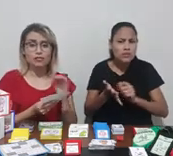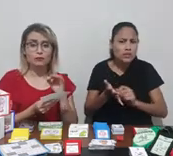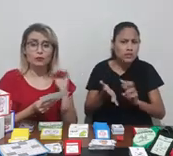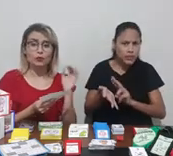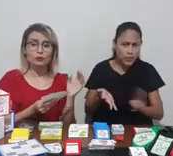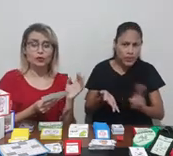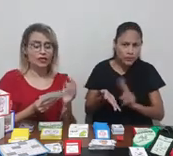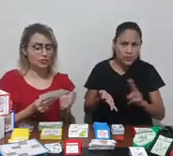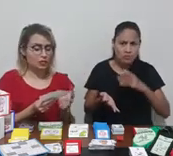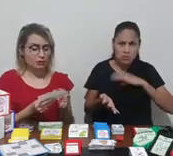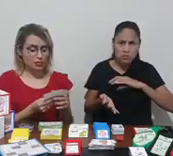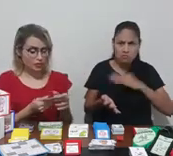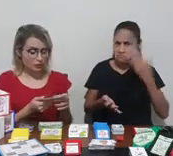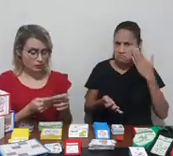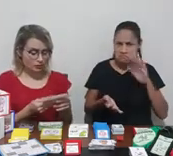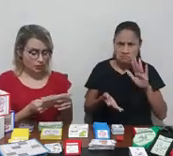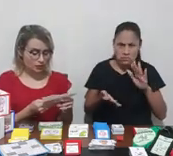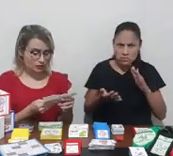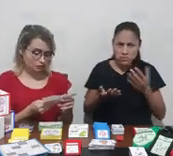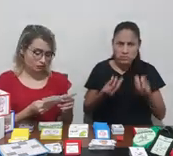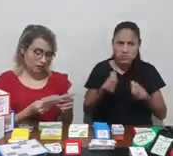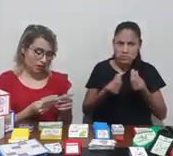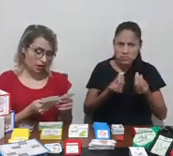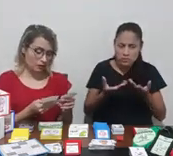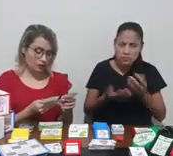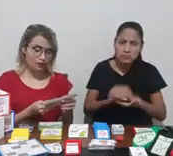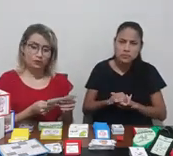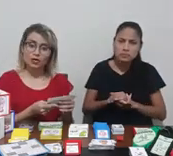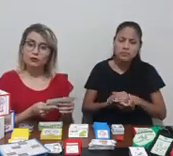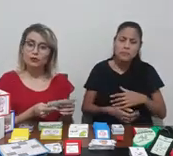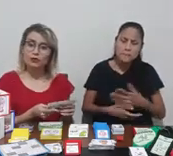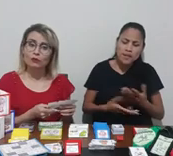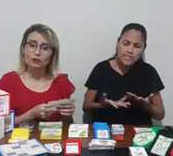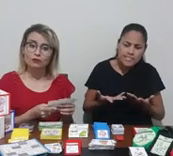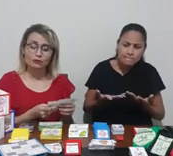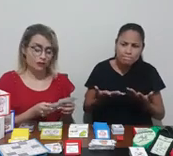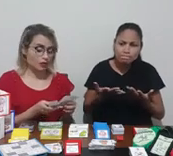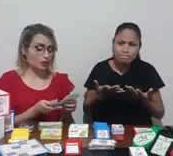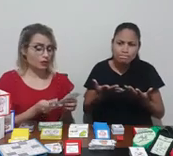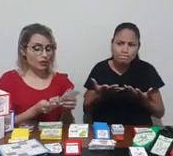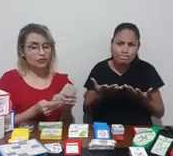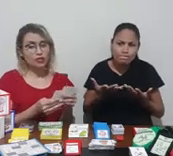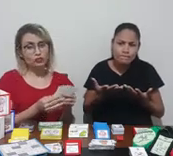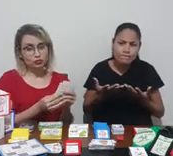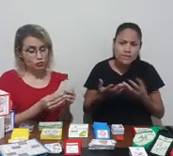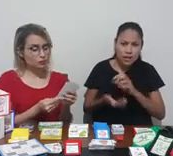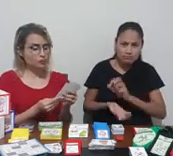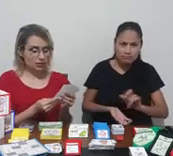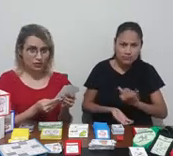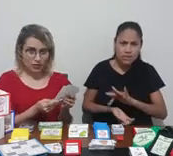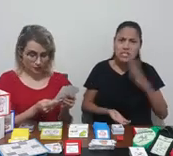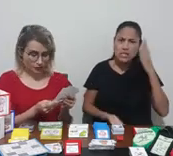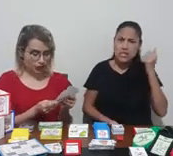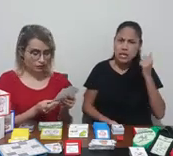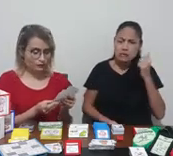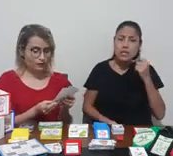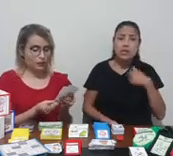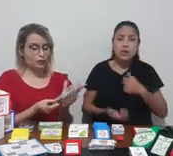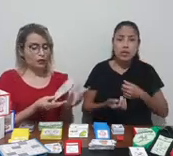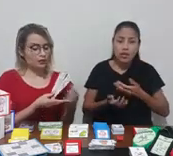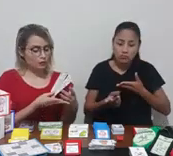não saiba em português, mas ele consiga reconhecer manualmente. Então, ele tem as duas possibilidades,